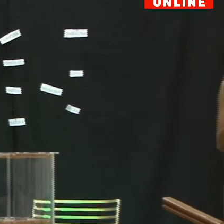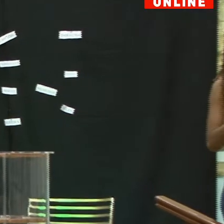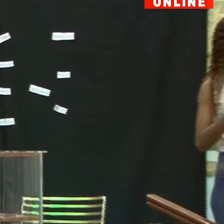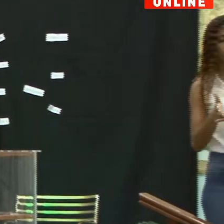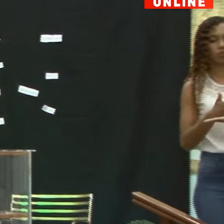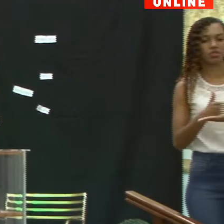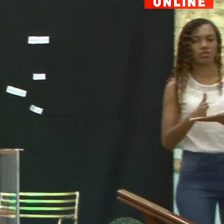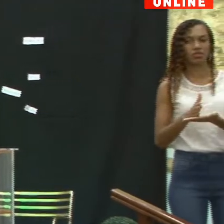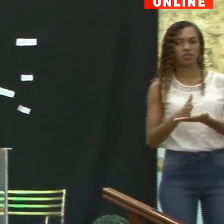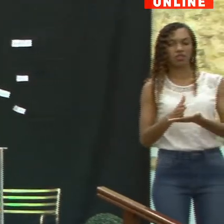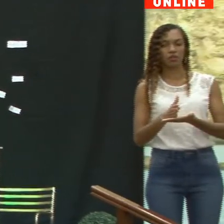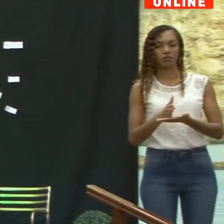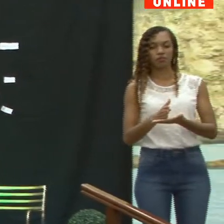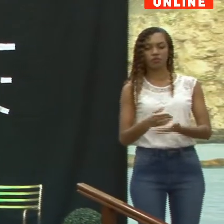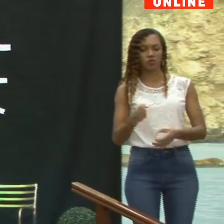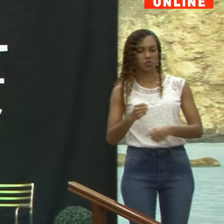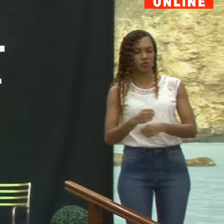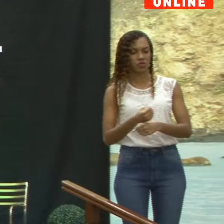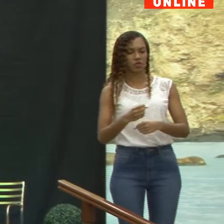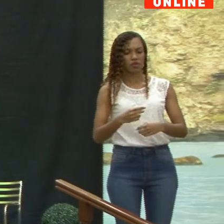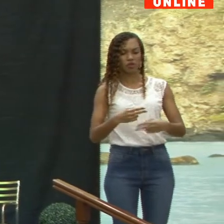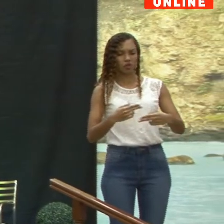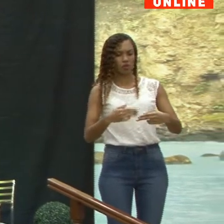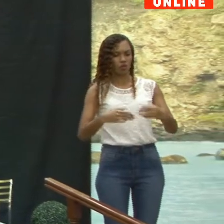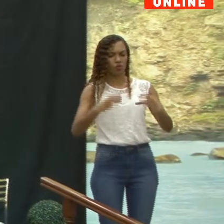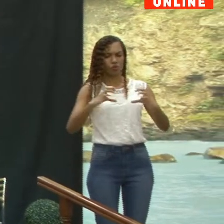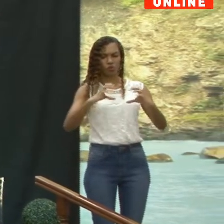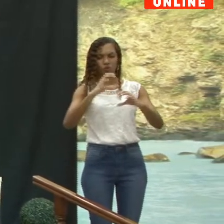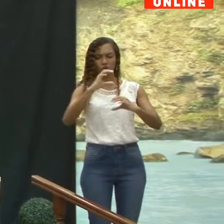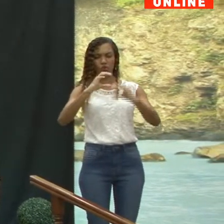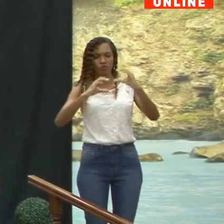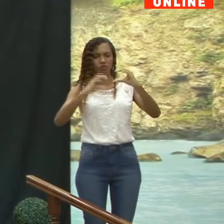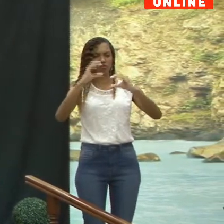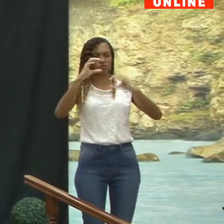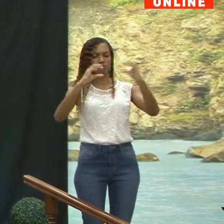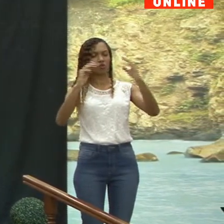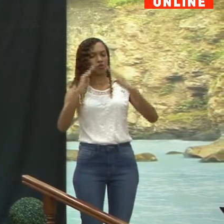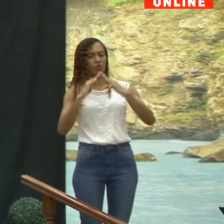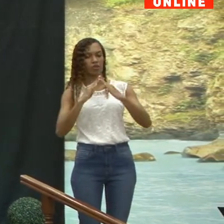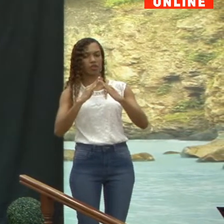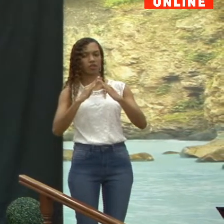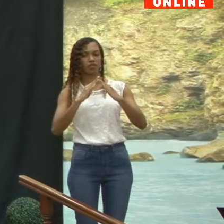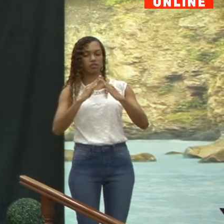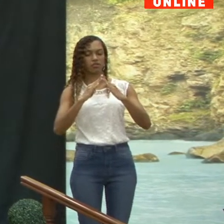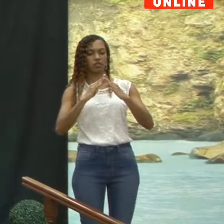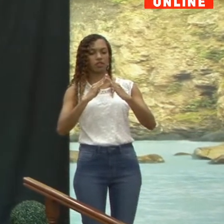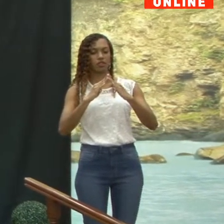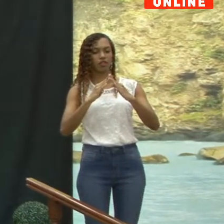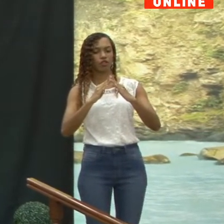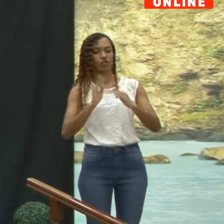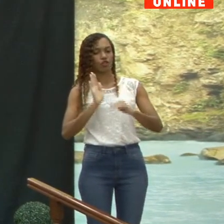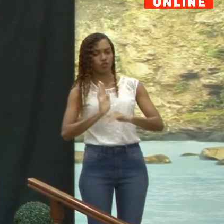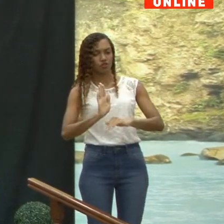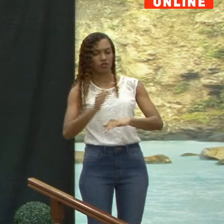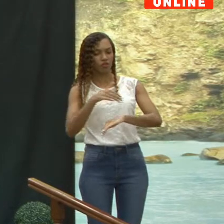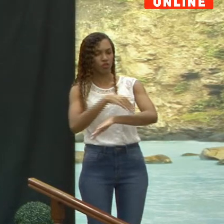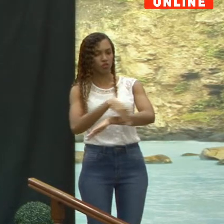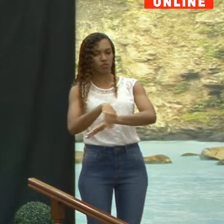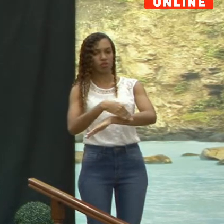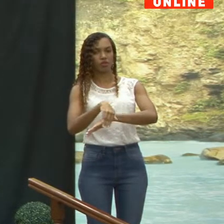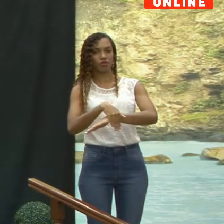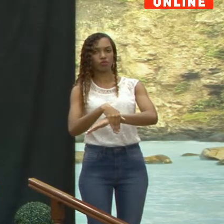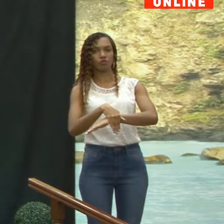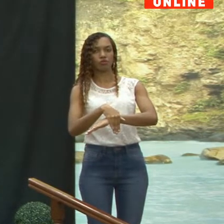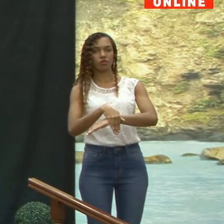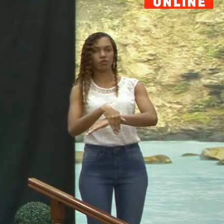vai construir uma casa e você sempre vai procurar colocar esta casa de frente para a rua, porque é a